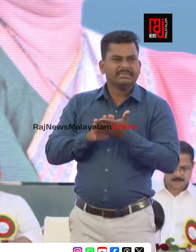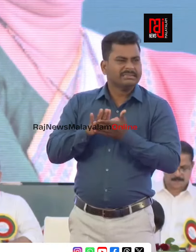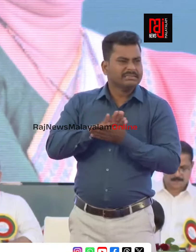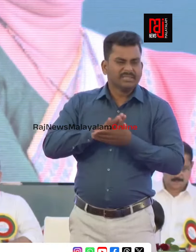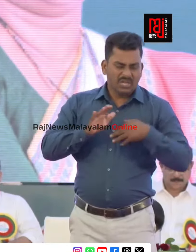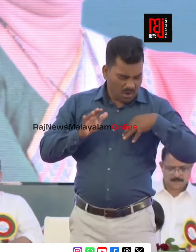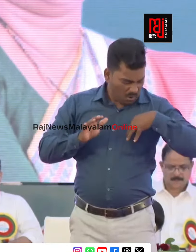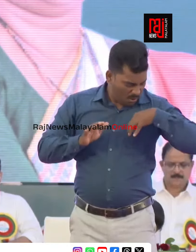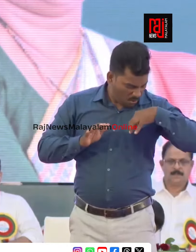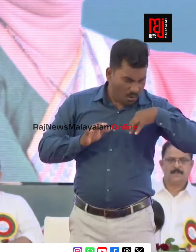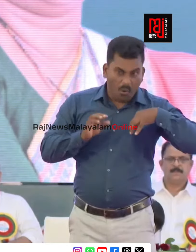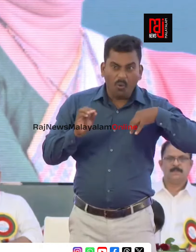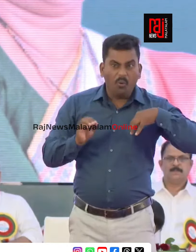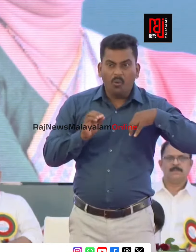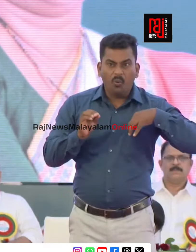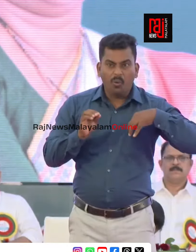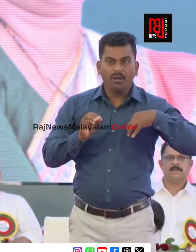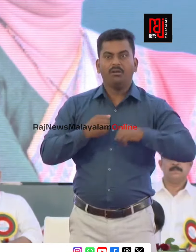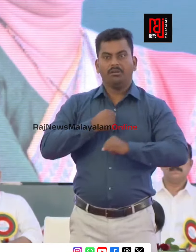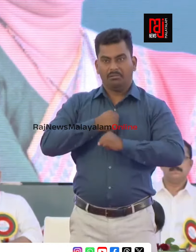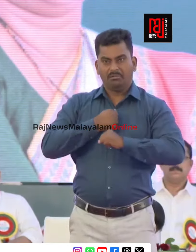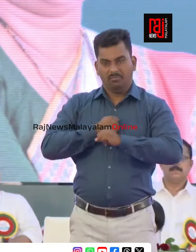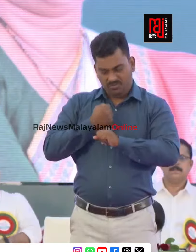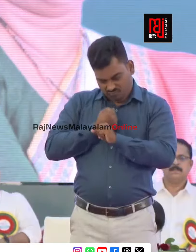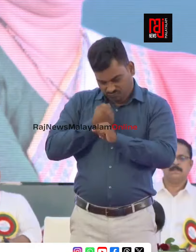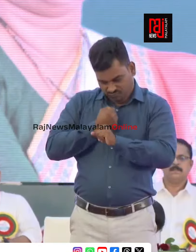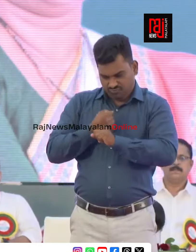ഓട്ടോ സൗജന്യമായി ലഭ്യമാക്കുന്ന